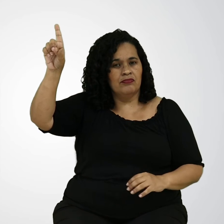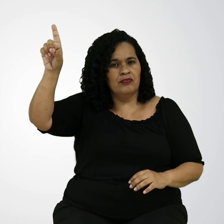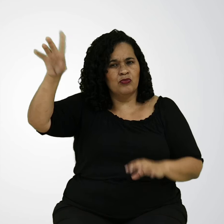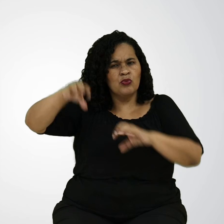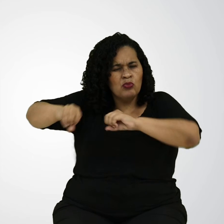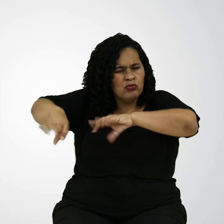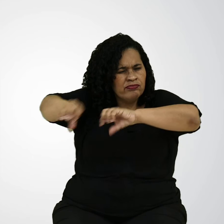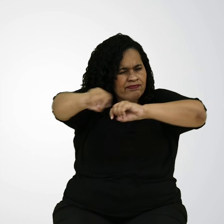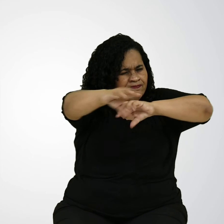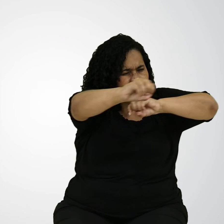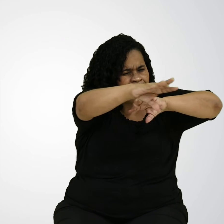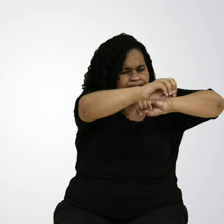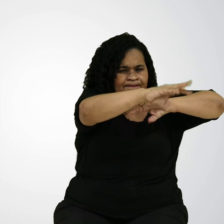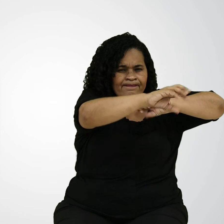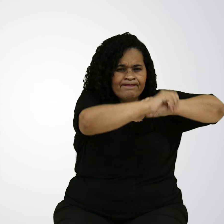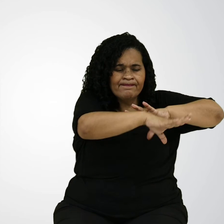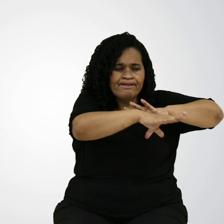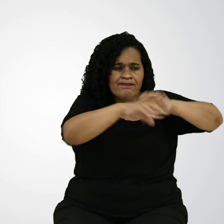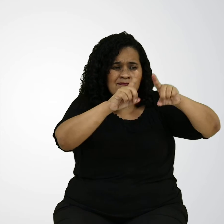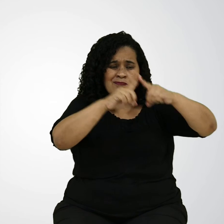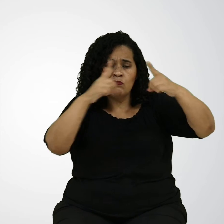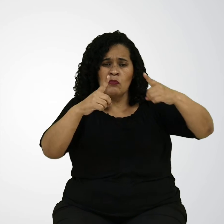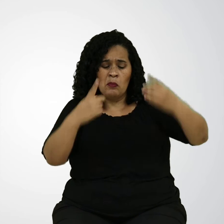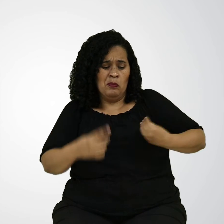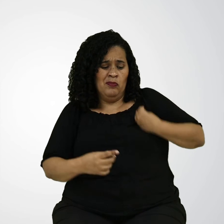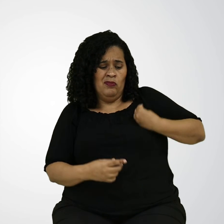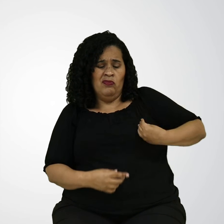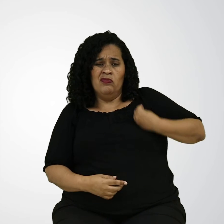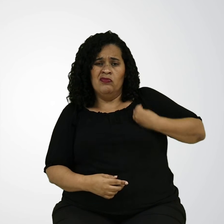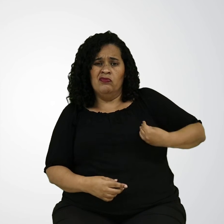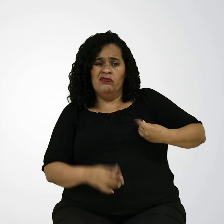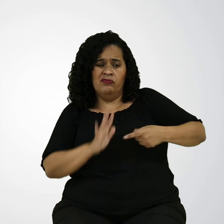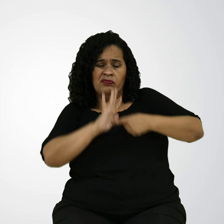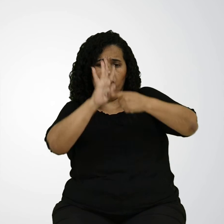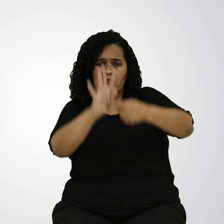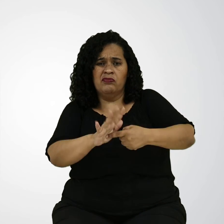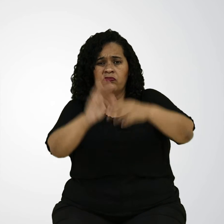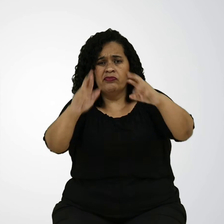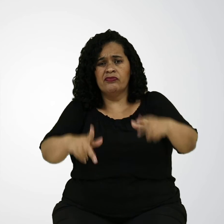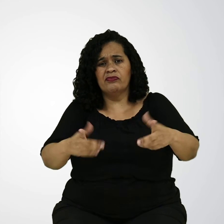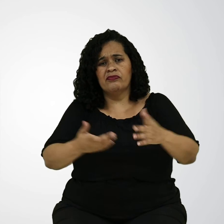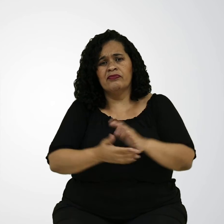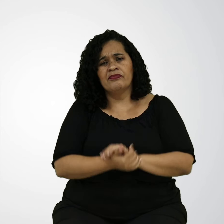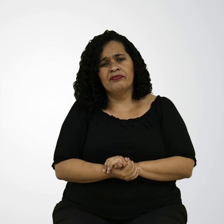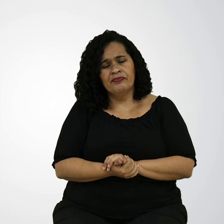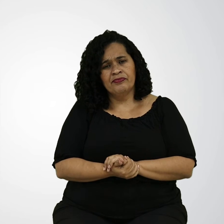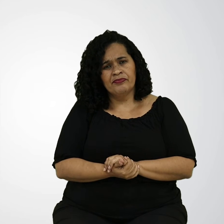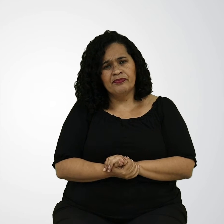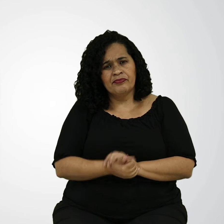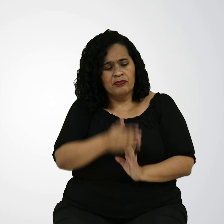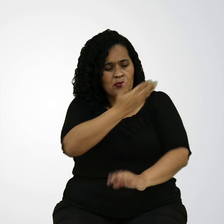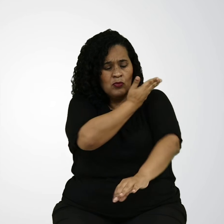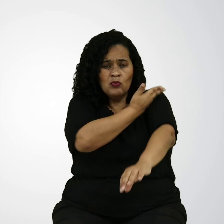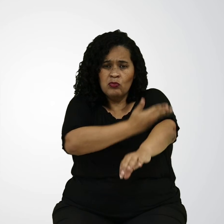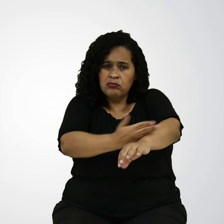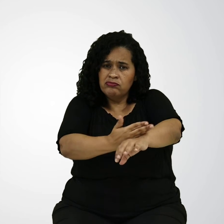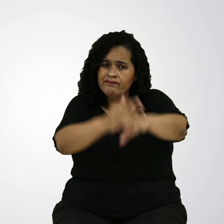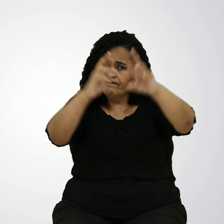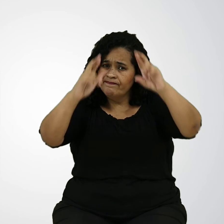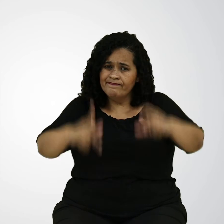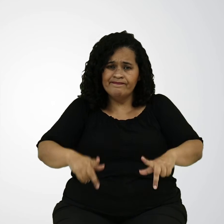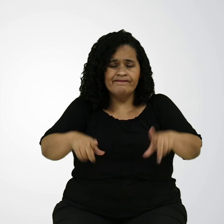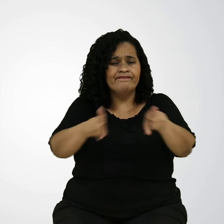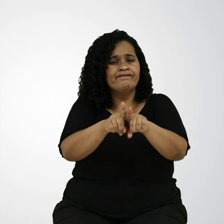Deus e aí, na hora de viver mesmo no dia a dia, aqueles princípios não estão presentes na nossa vida. Nós não nos comportamos com sabedoria,